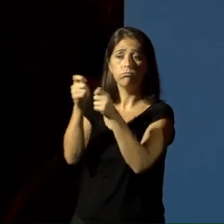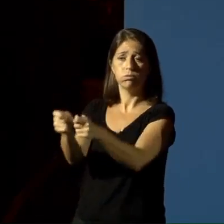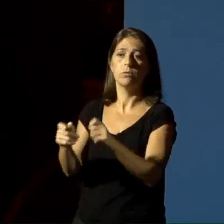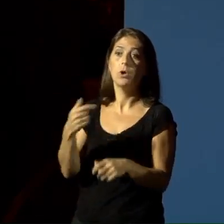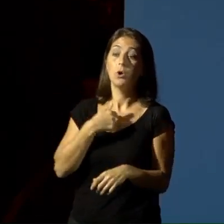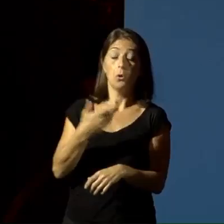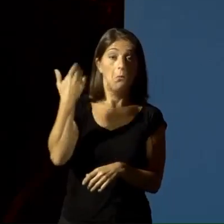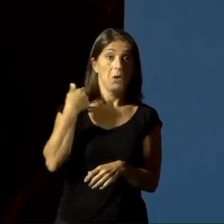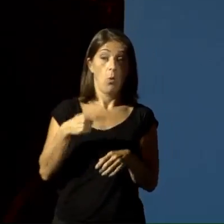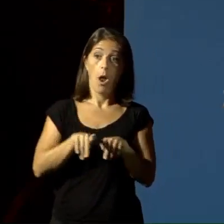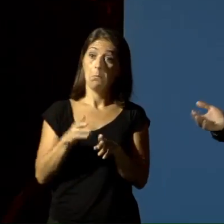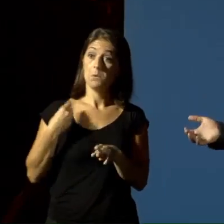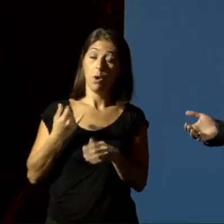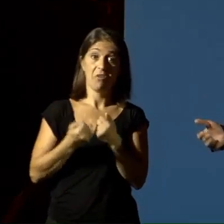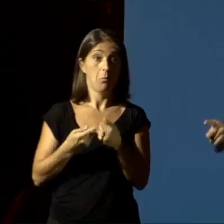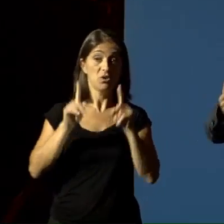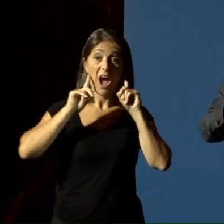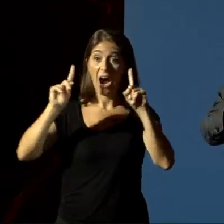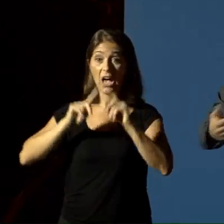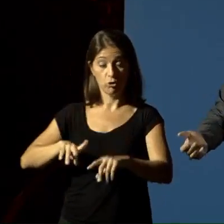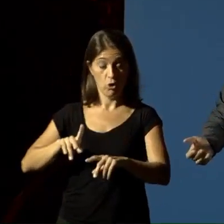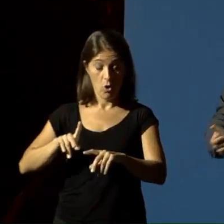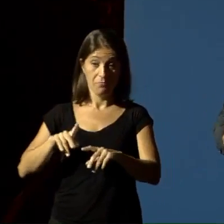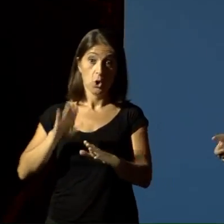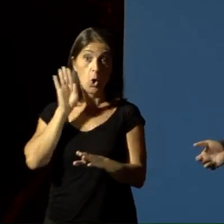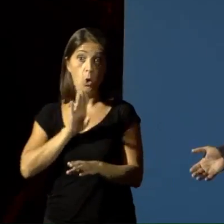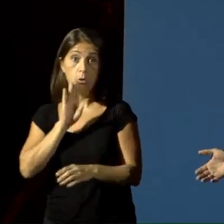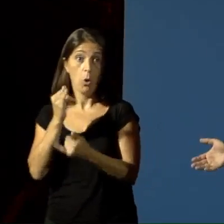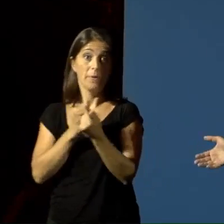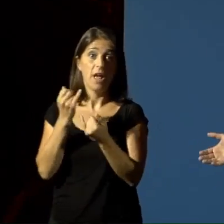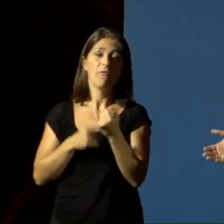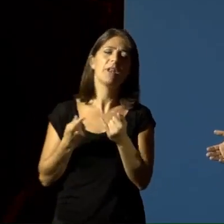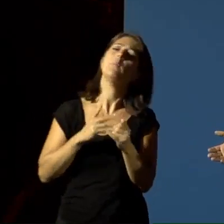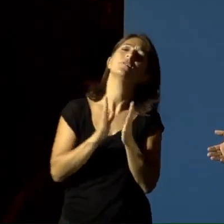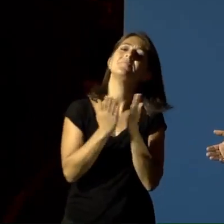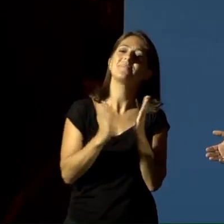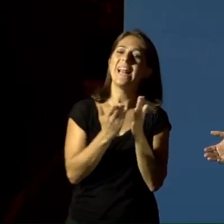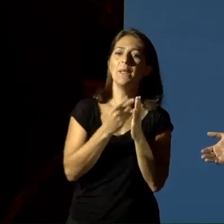intentei facer un paralelismo entre os casos de corrupción en Galicia e as paradas que facían os protagonistas da Esmorga.